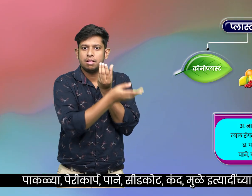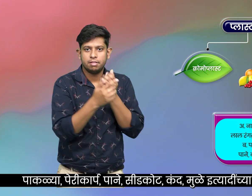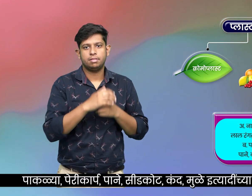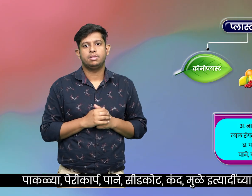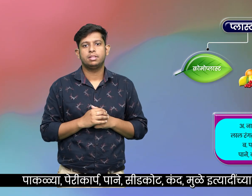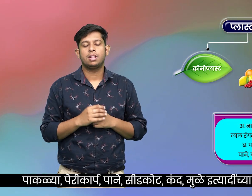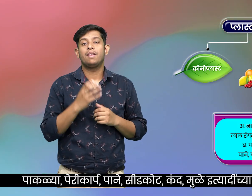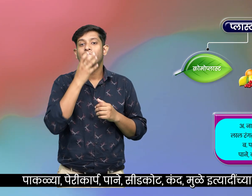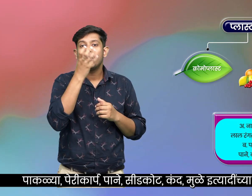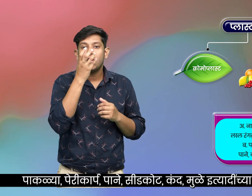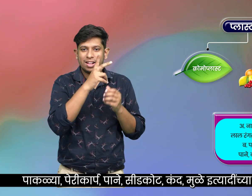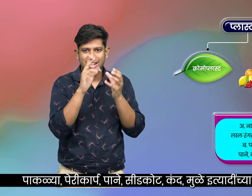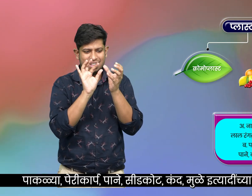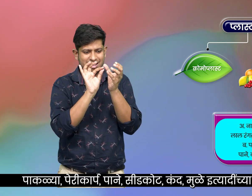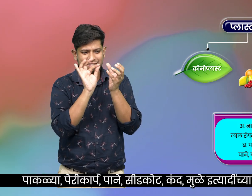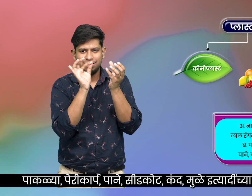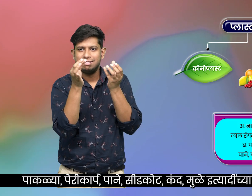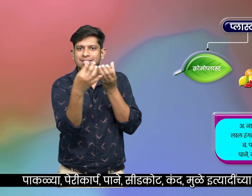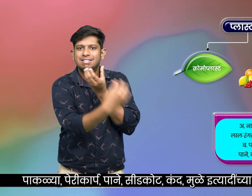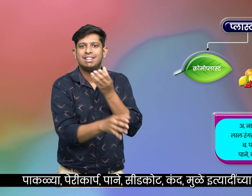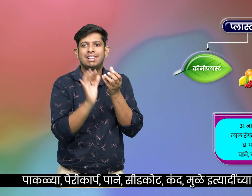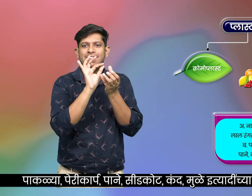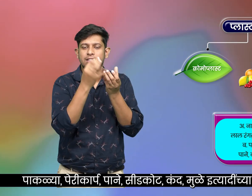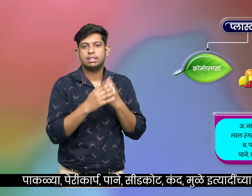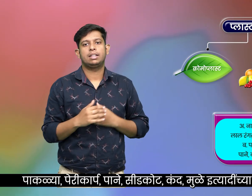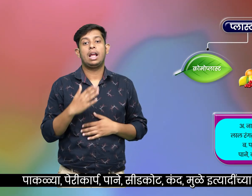सीडकोट, कंद, मुळे इत्यादींच्या पेशींमध्ये आढळतात.